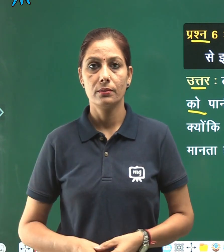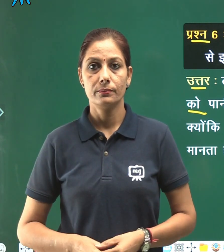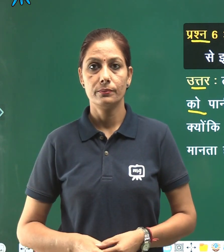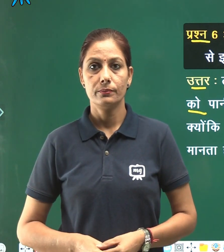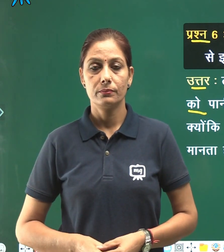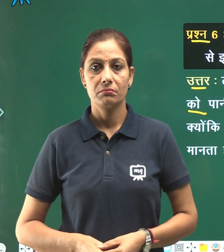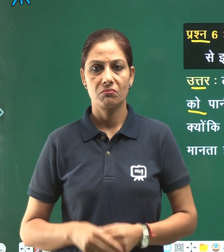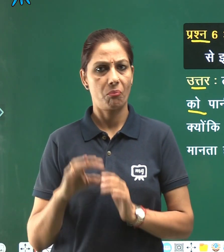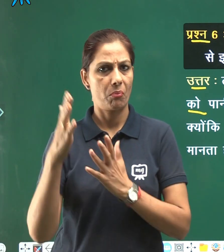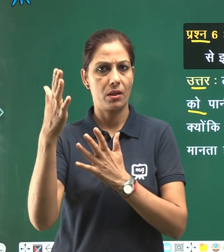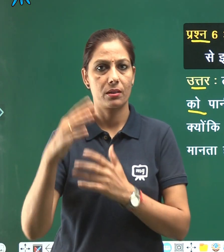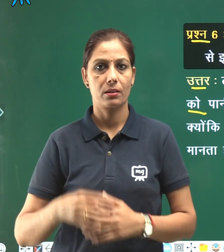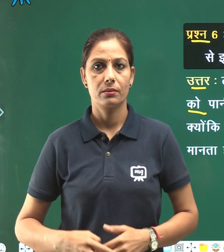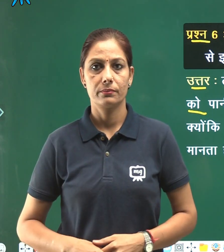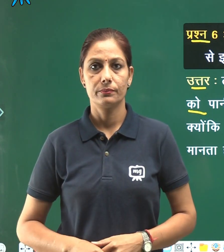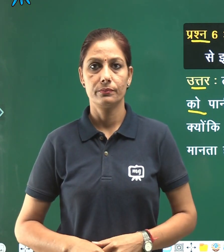मना किया